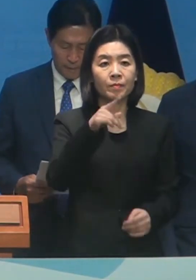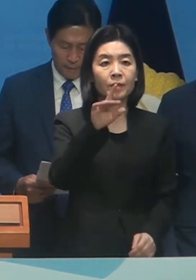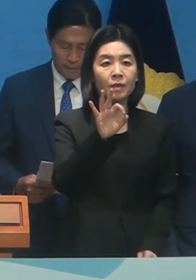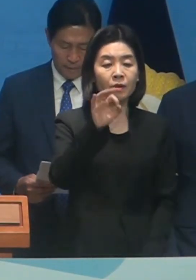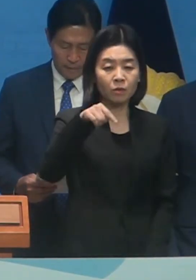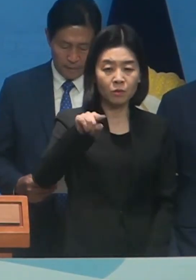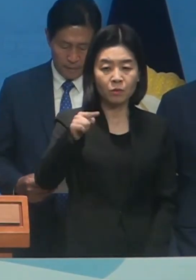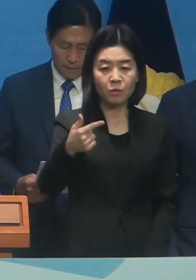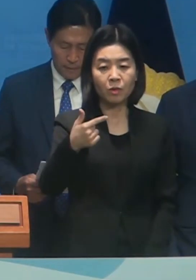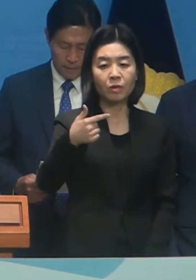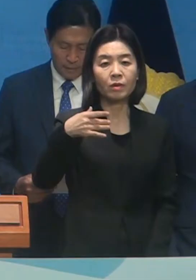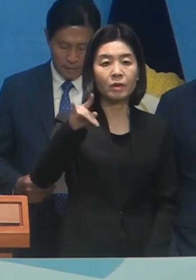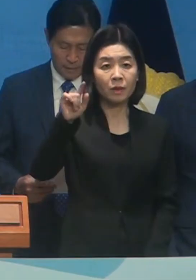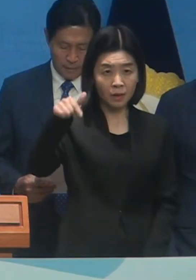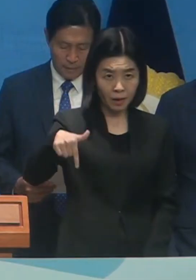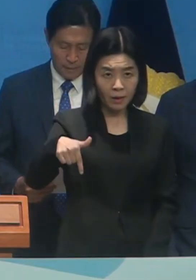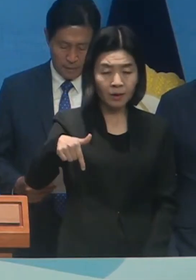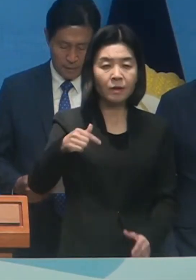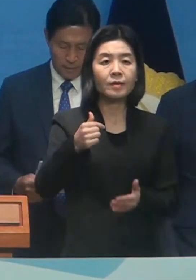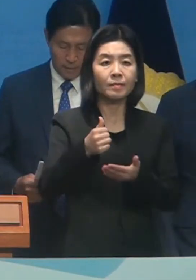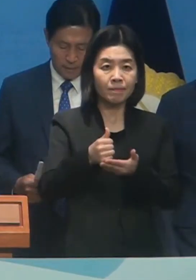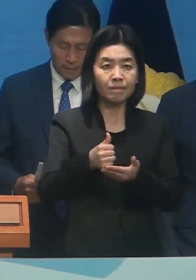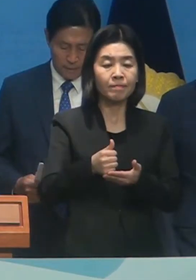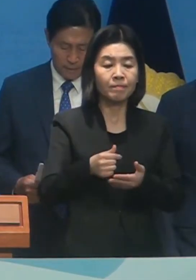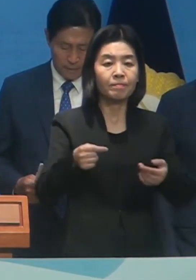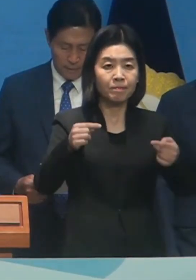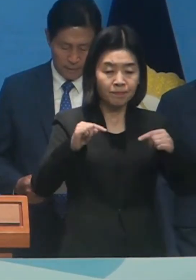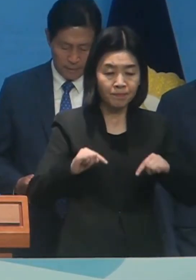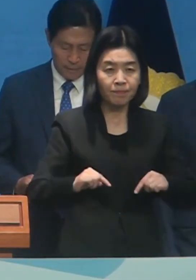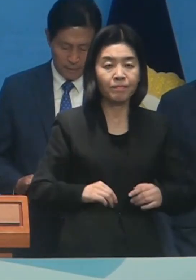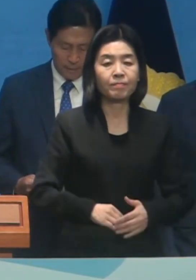장원택 선생님 함께 해주셨습니다.